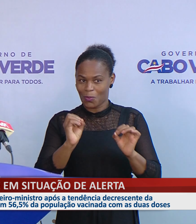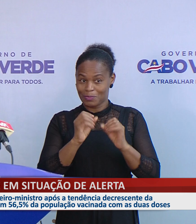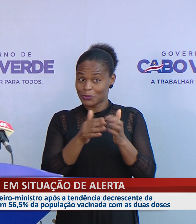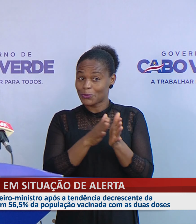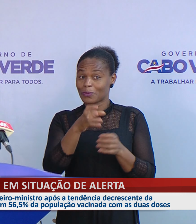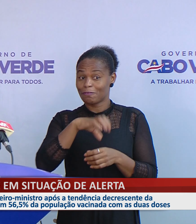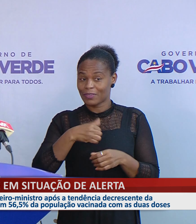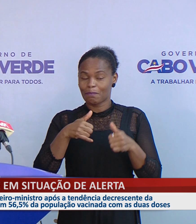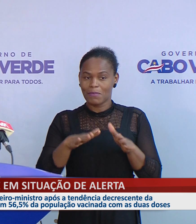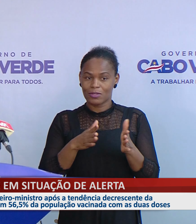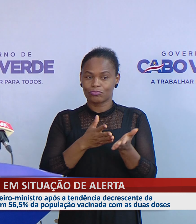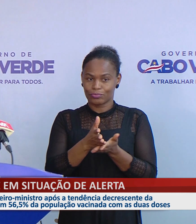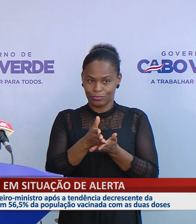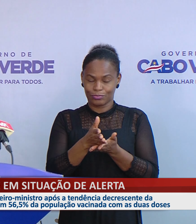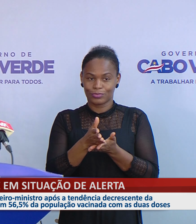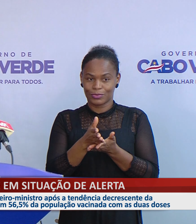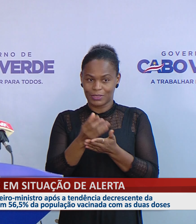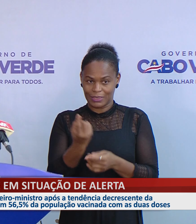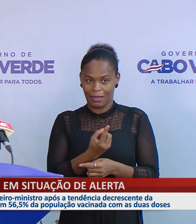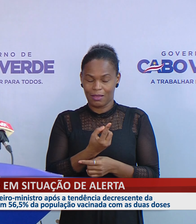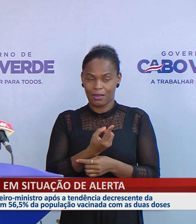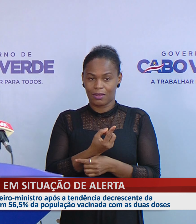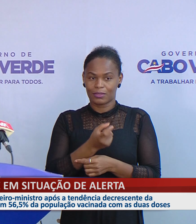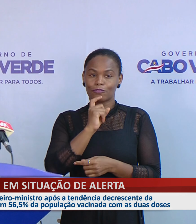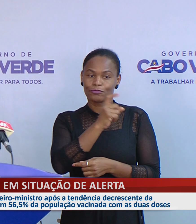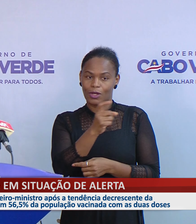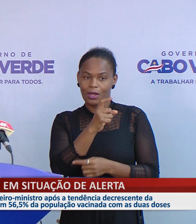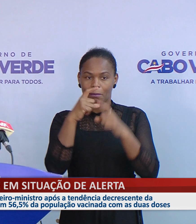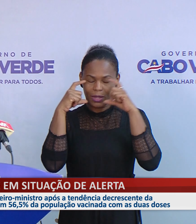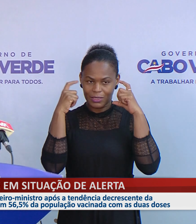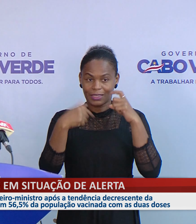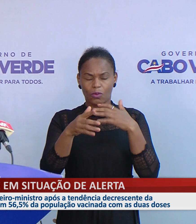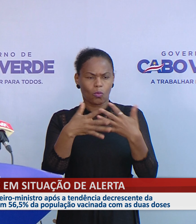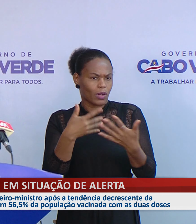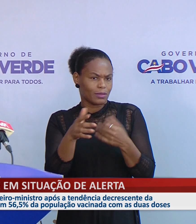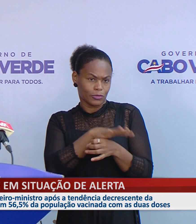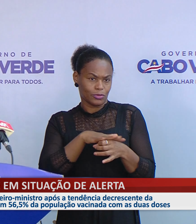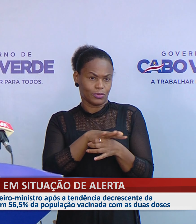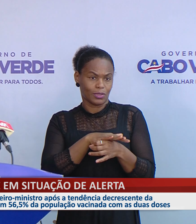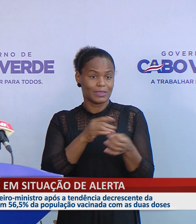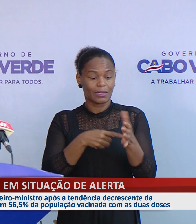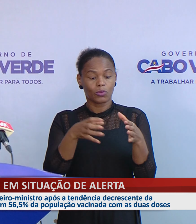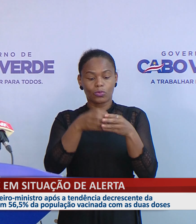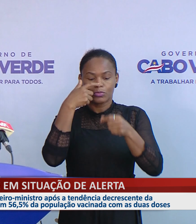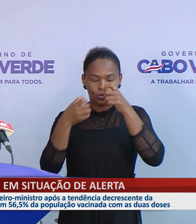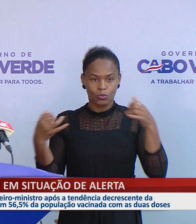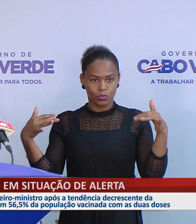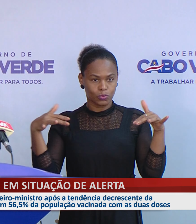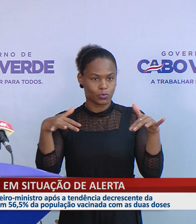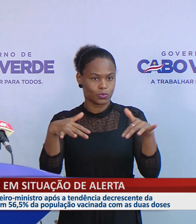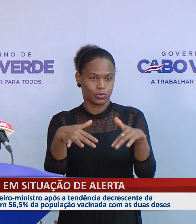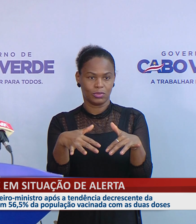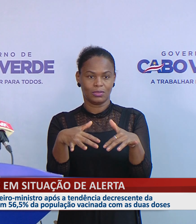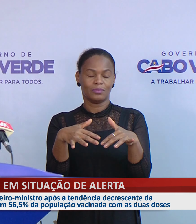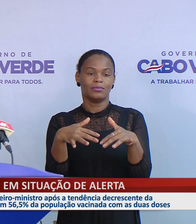mas continua a ser recomendável o uso de máscara perante qualquer situação de aglomeração ou de